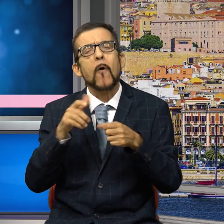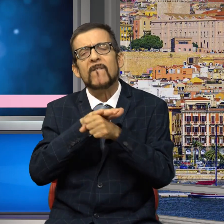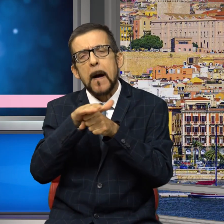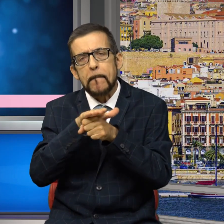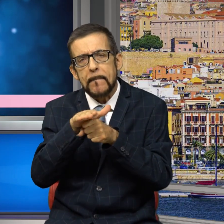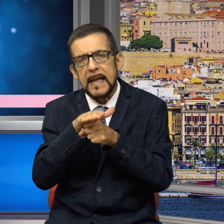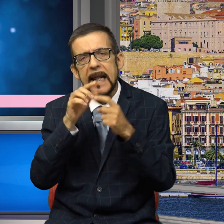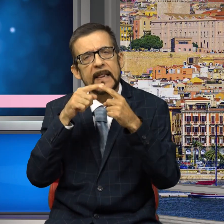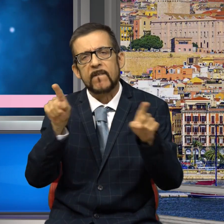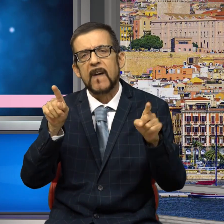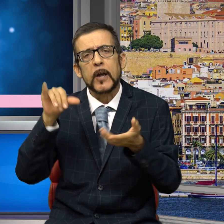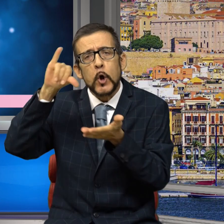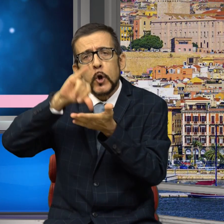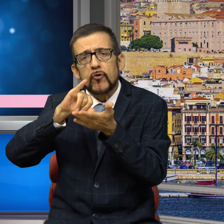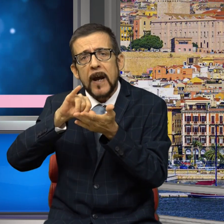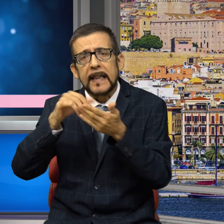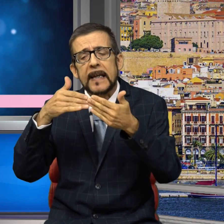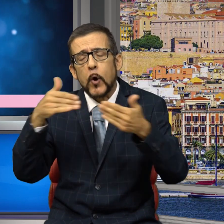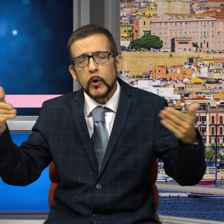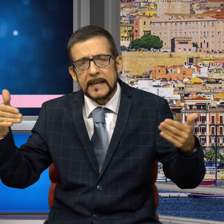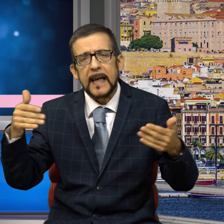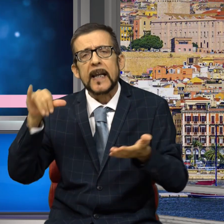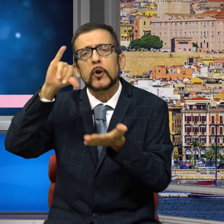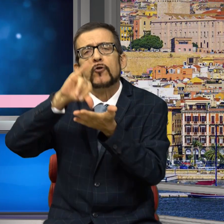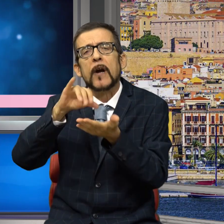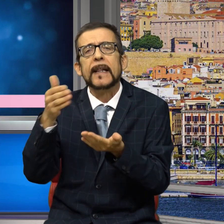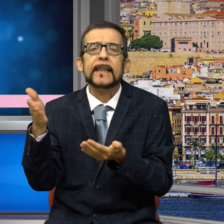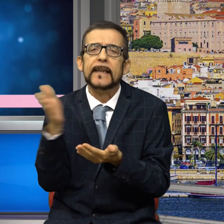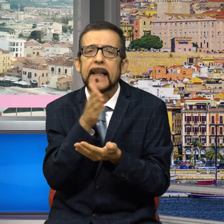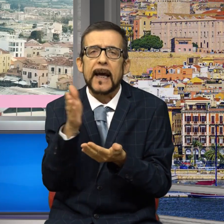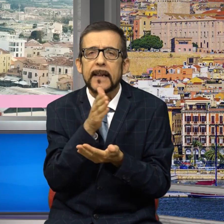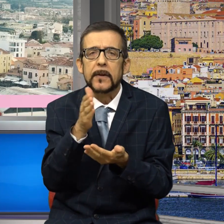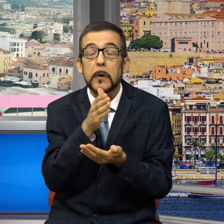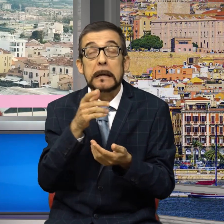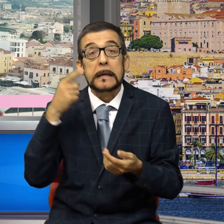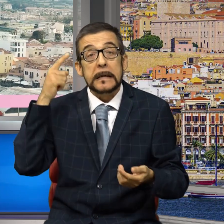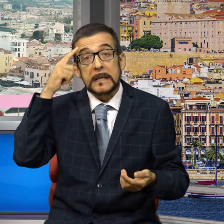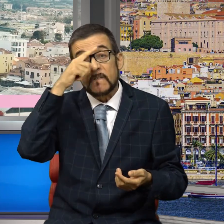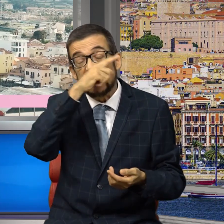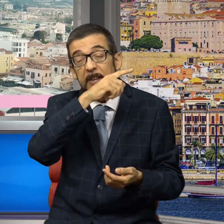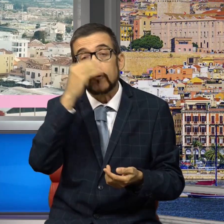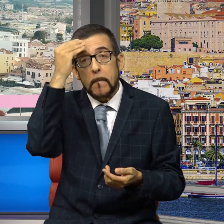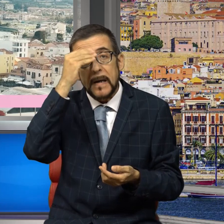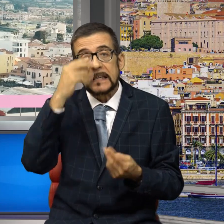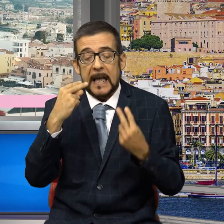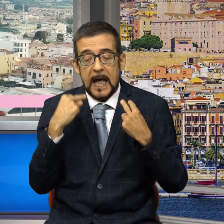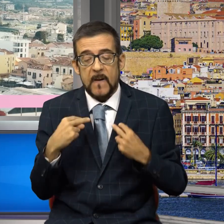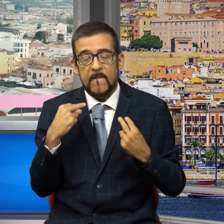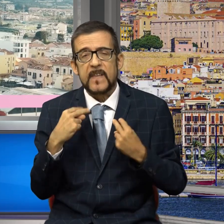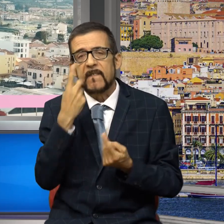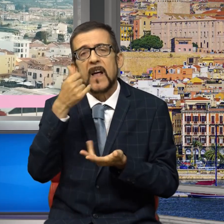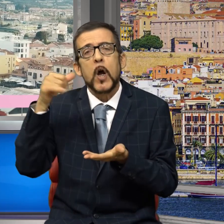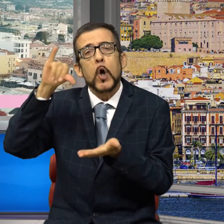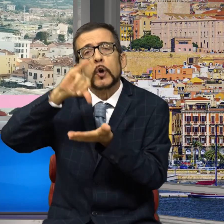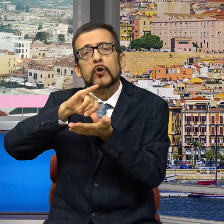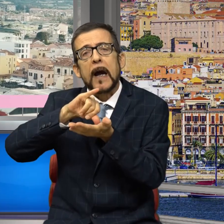tra centri costieri e centri dell'interno. Sta diventando difficile pensare di vivere in un centro